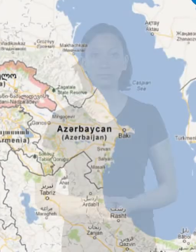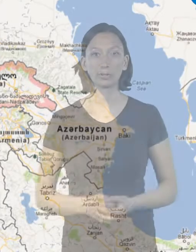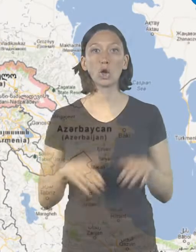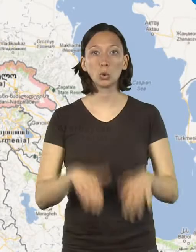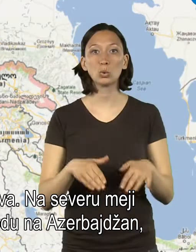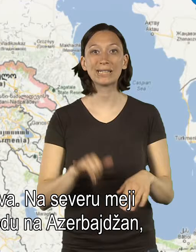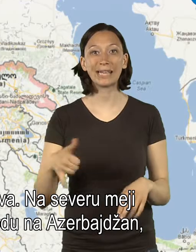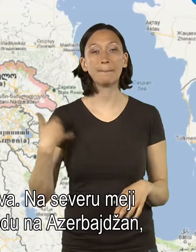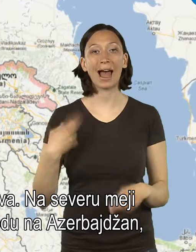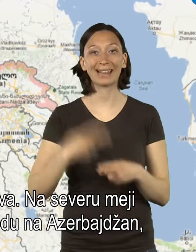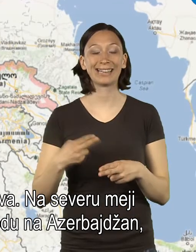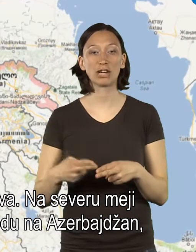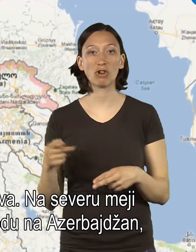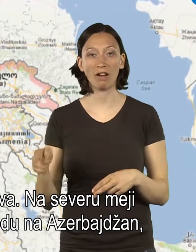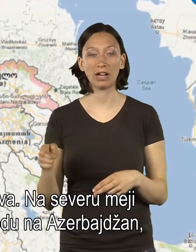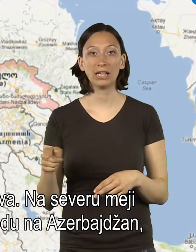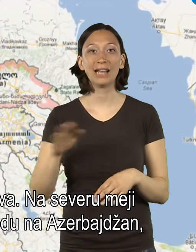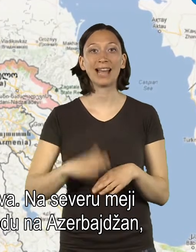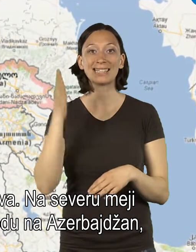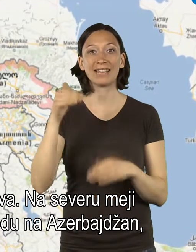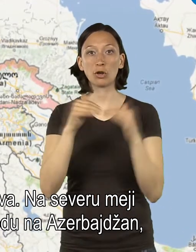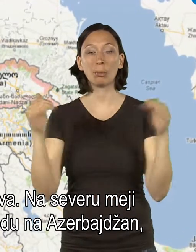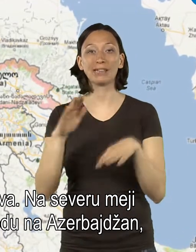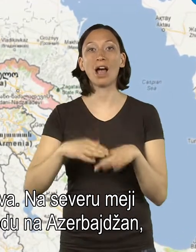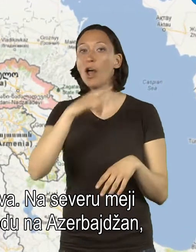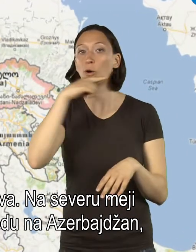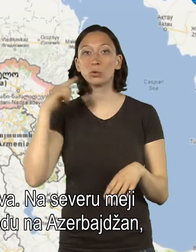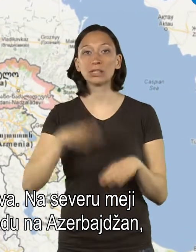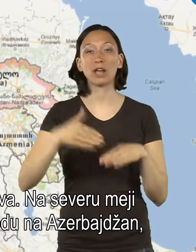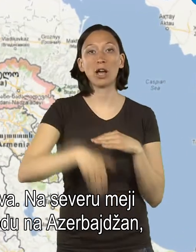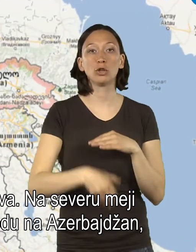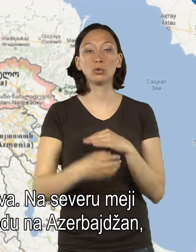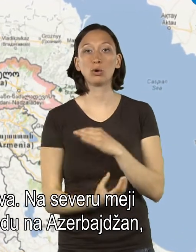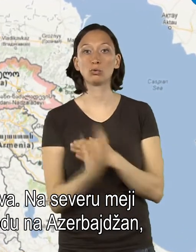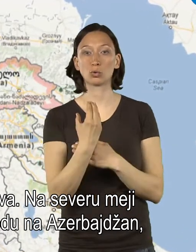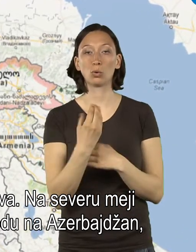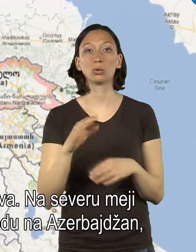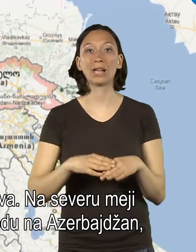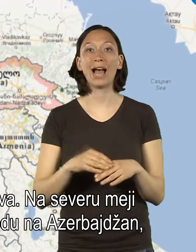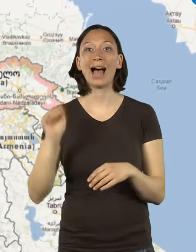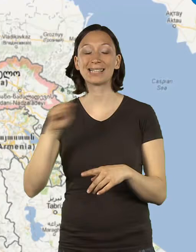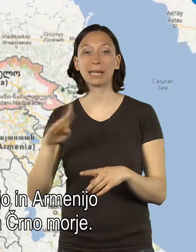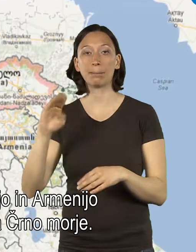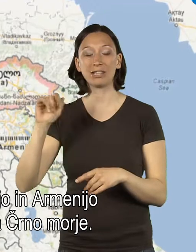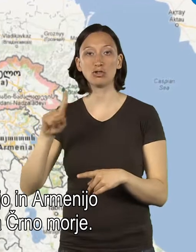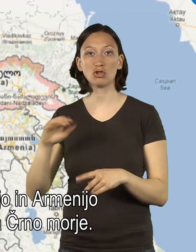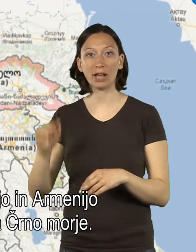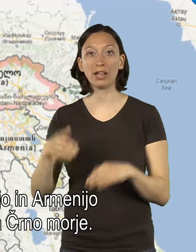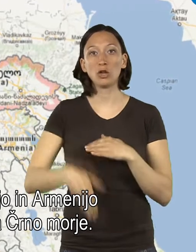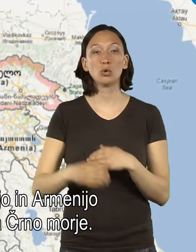Gruzija je mlada država. Na severu meji na Rusijo, na jugovzhodu na Azerbejdžan, na jugu na Turčijo in